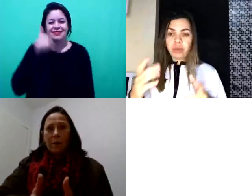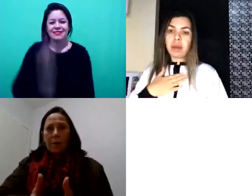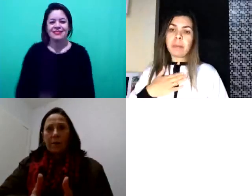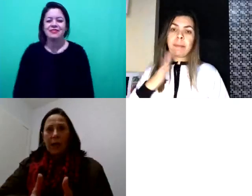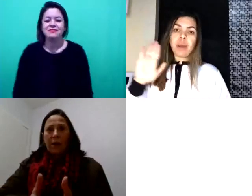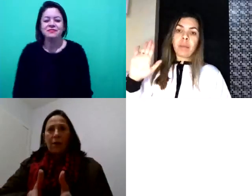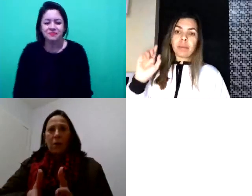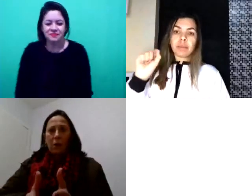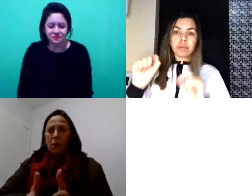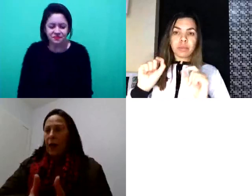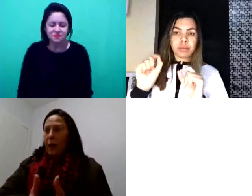aqui, tá? Vamos pontuar.